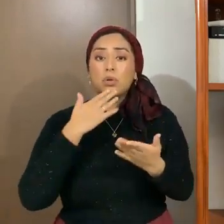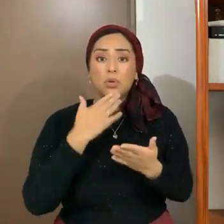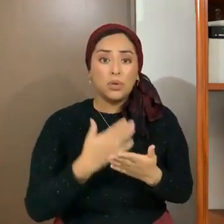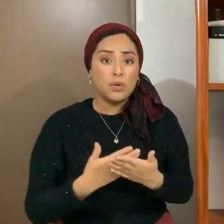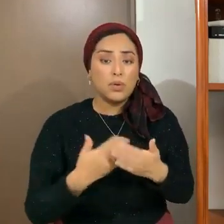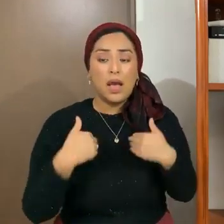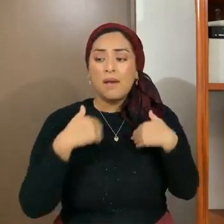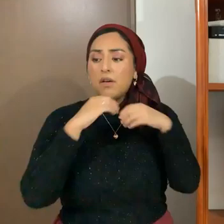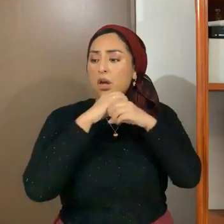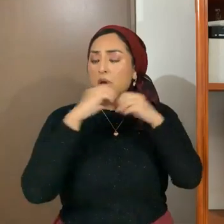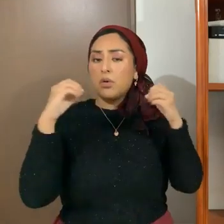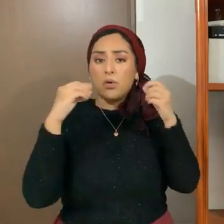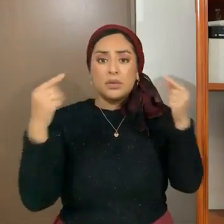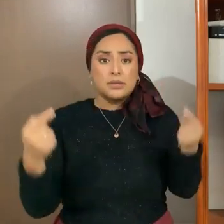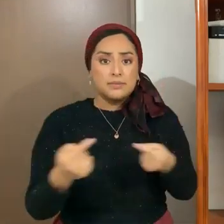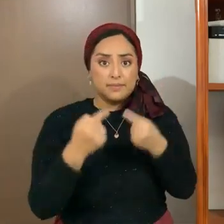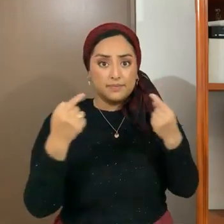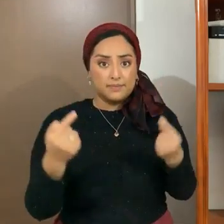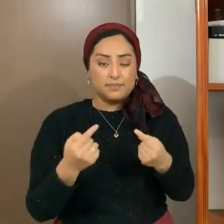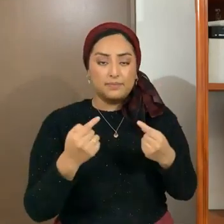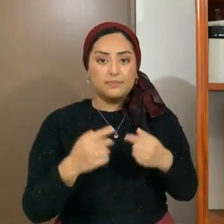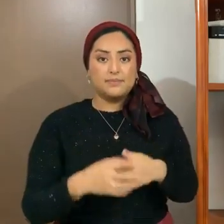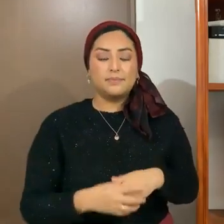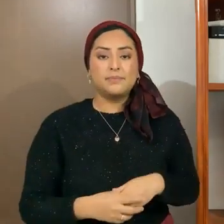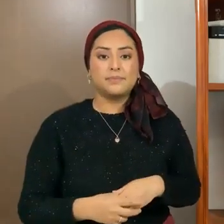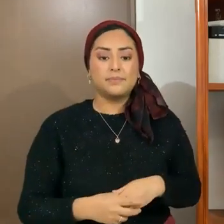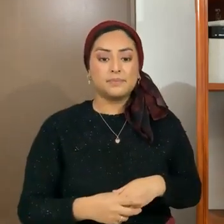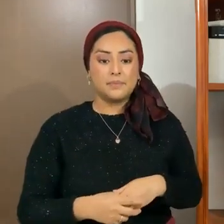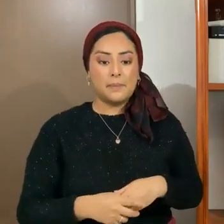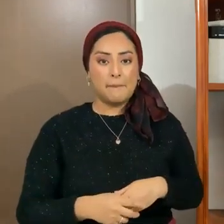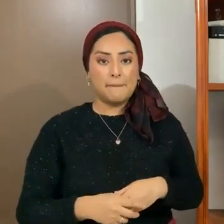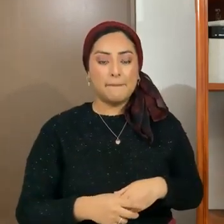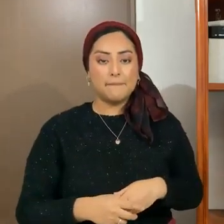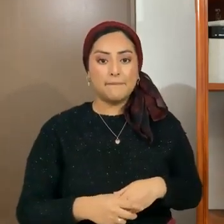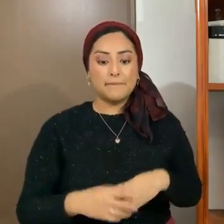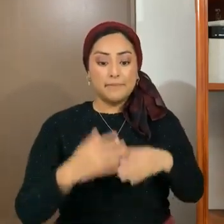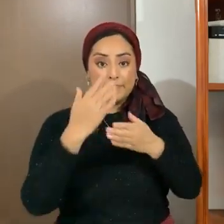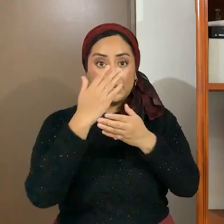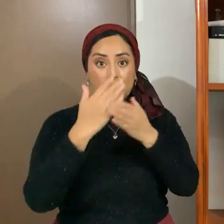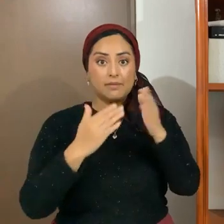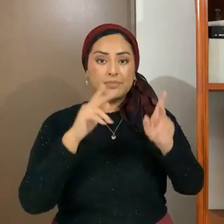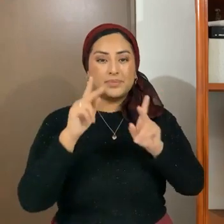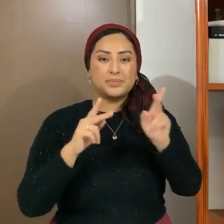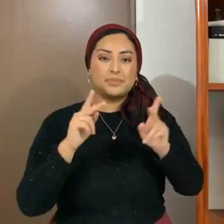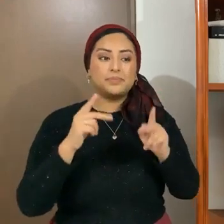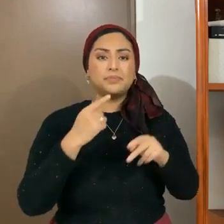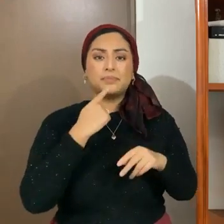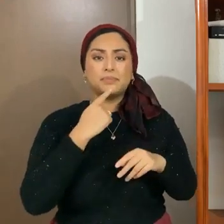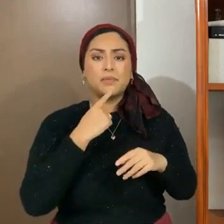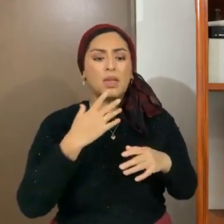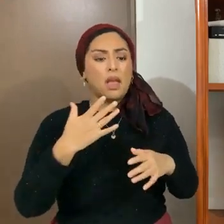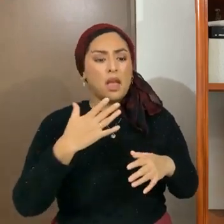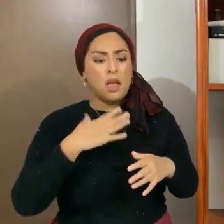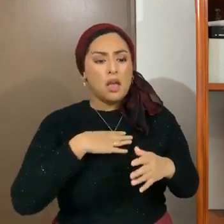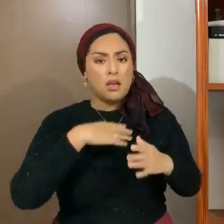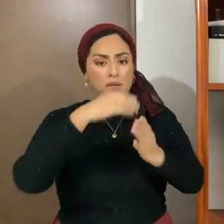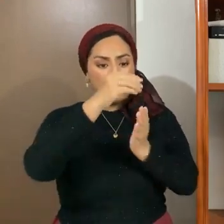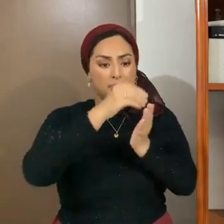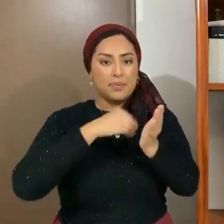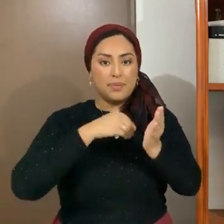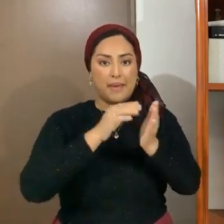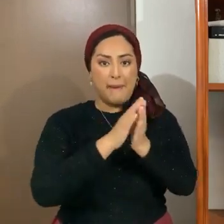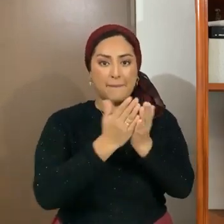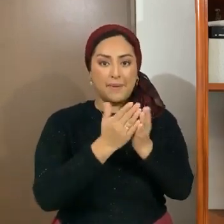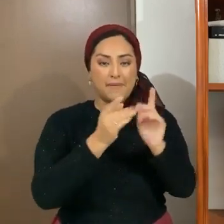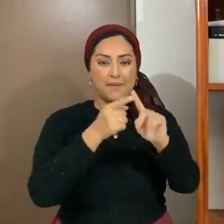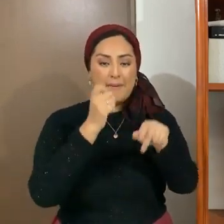tenemos pecado. Inclusive esto se trata al hacer material. Hay quienes se disponen y dicen, bueno, voy a transcribir un libro